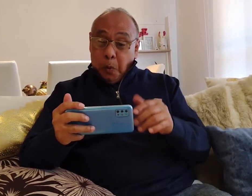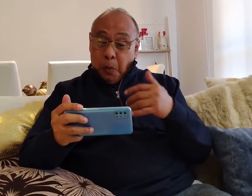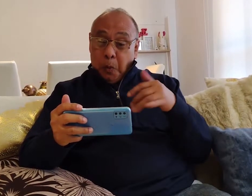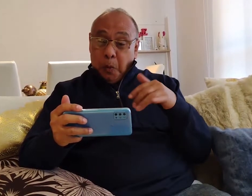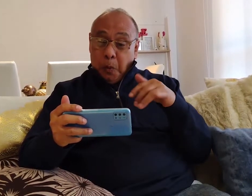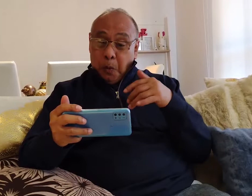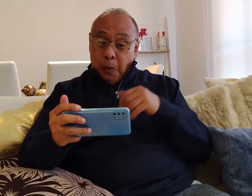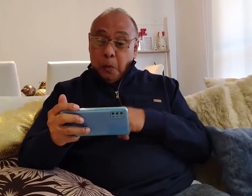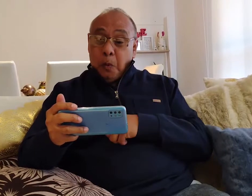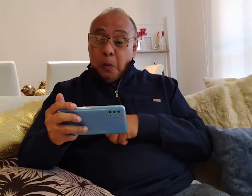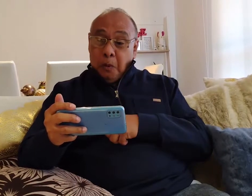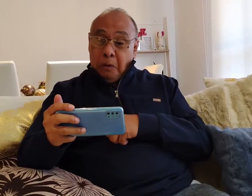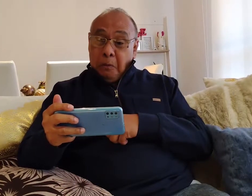Buen tema.